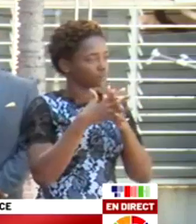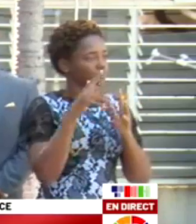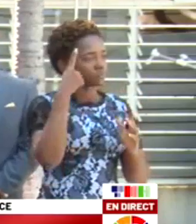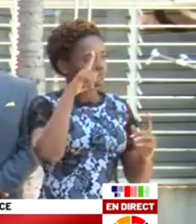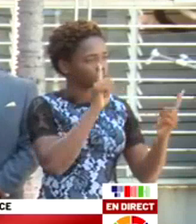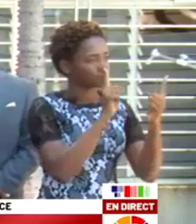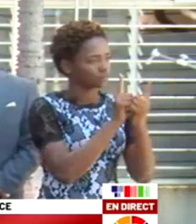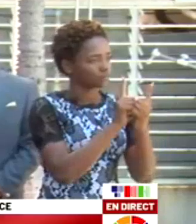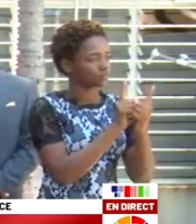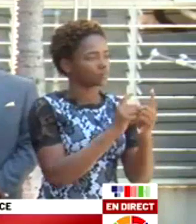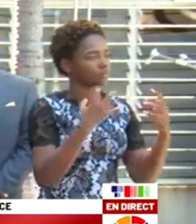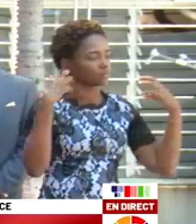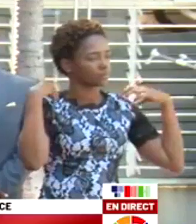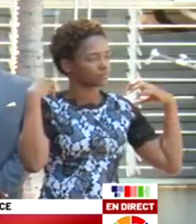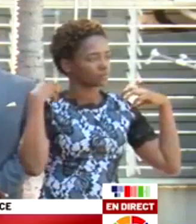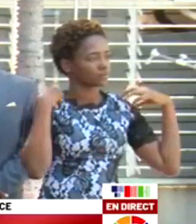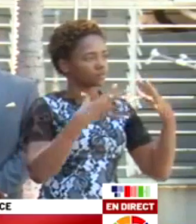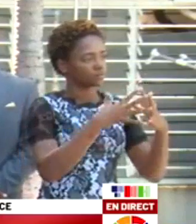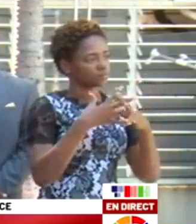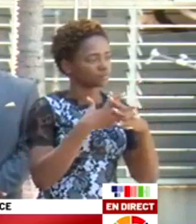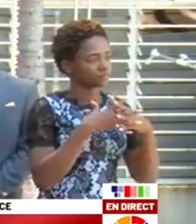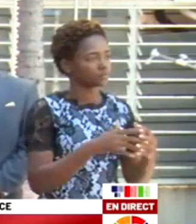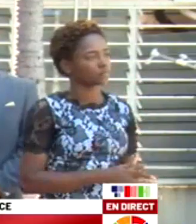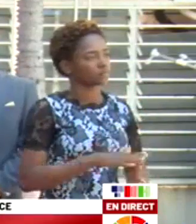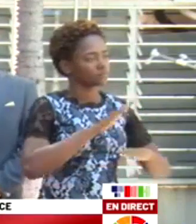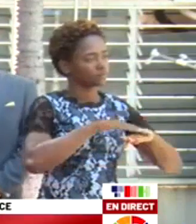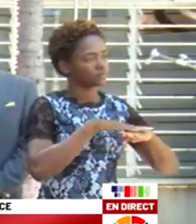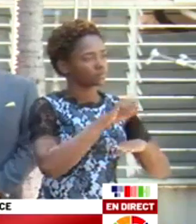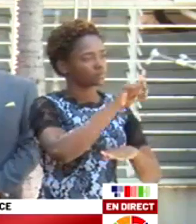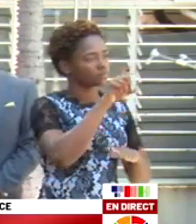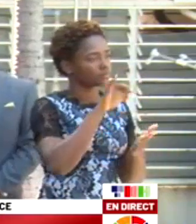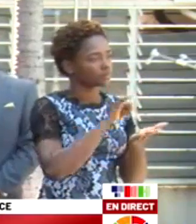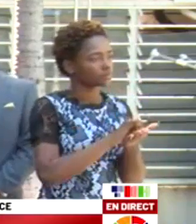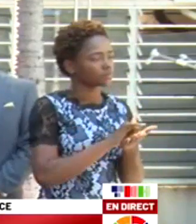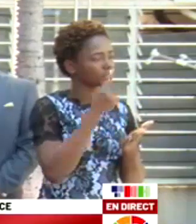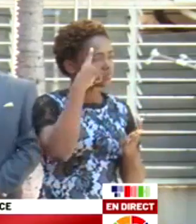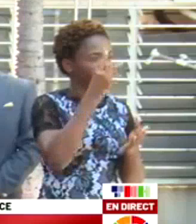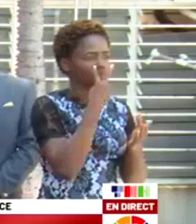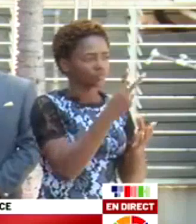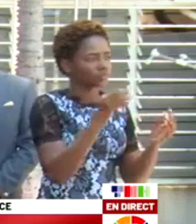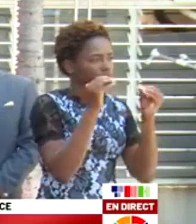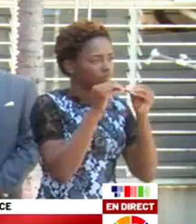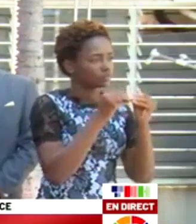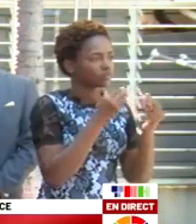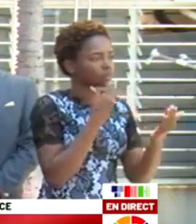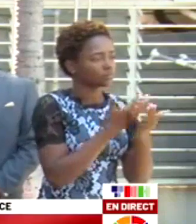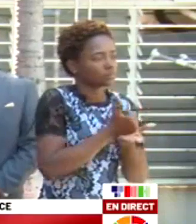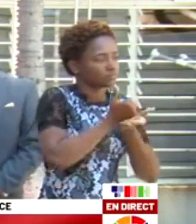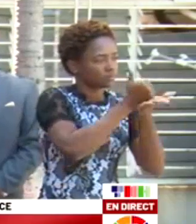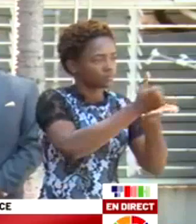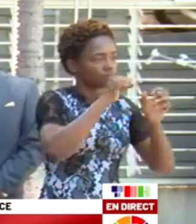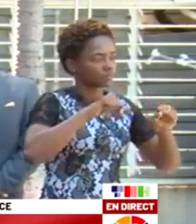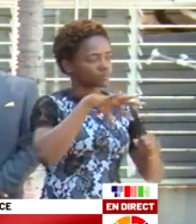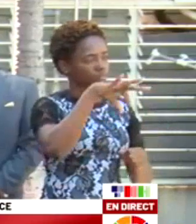rencontrer avec l'autorité américaine. Sous la question ça, pour être plus bon coup de que nous avons parce que